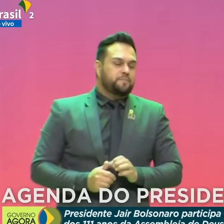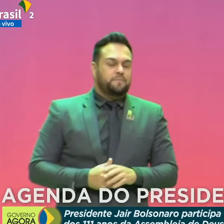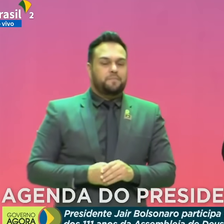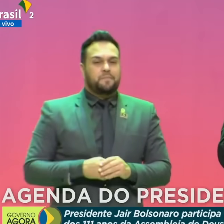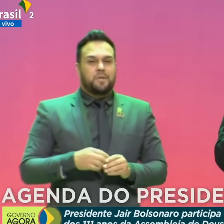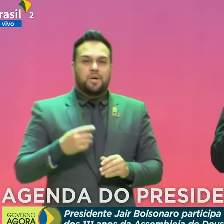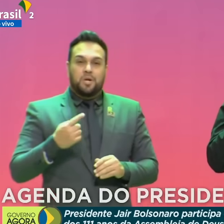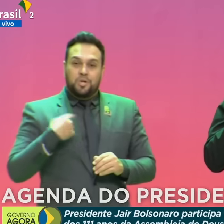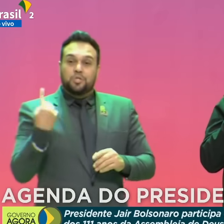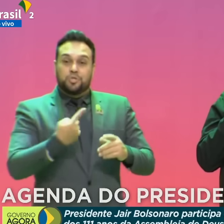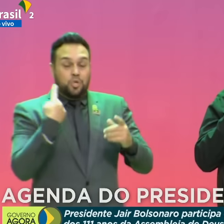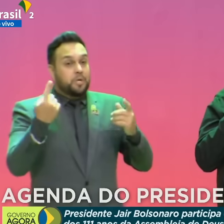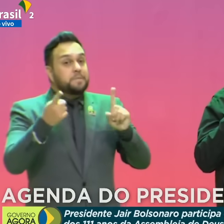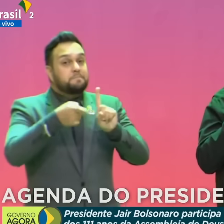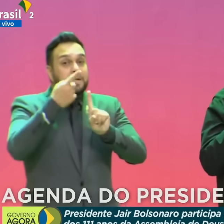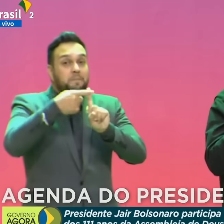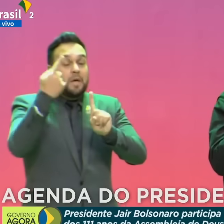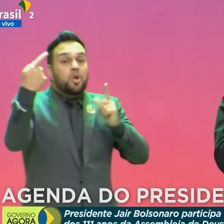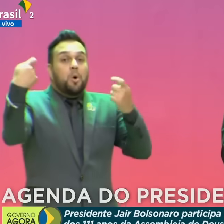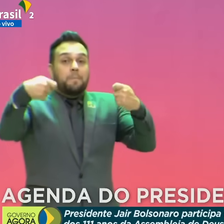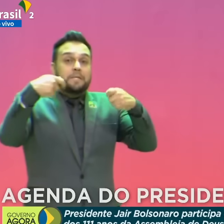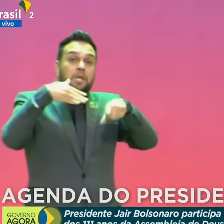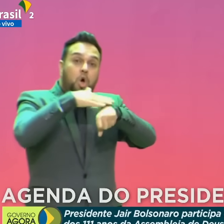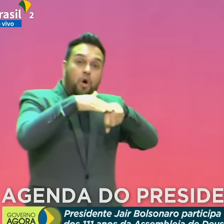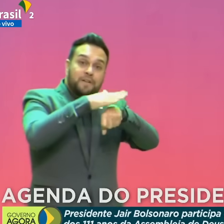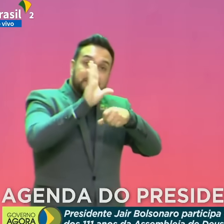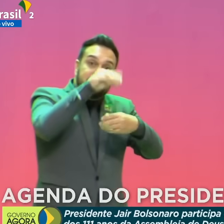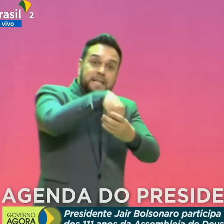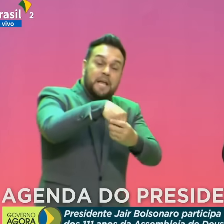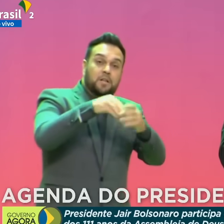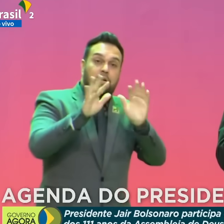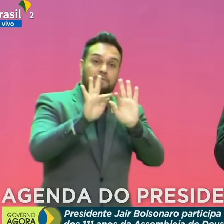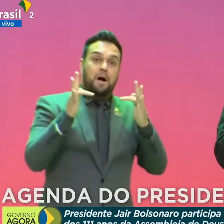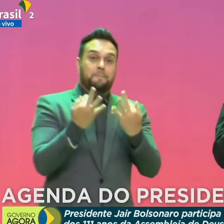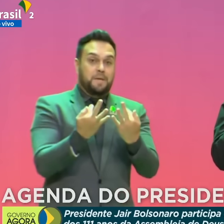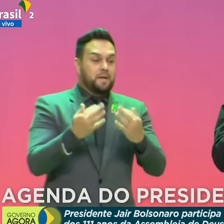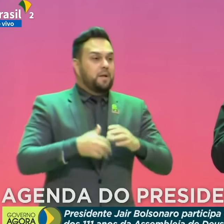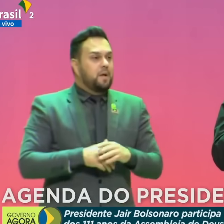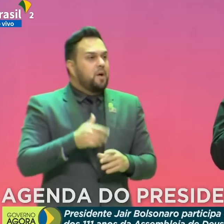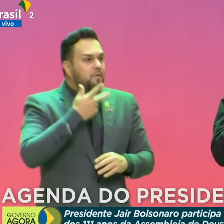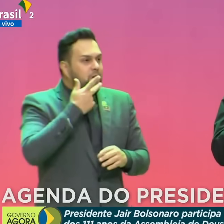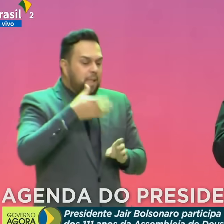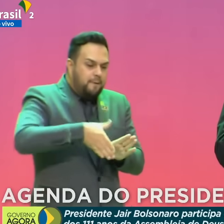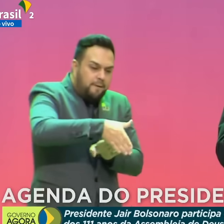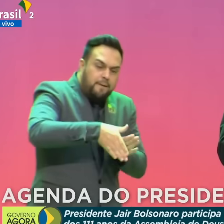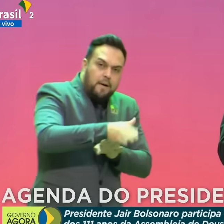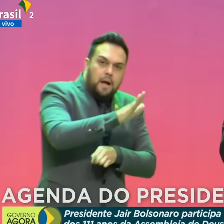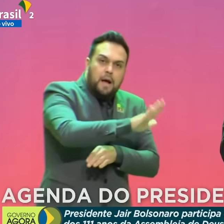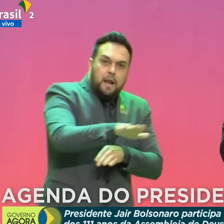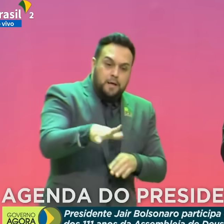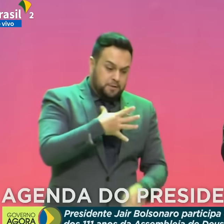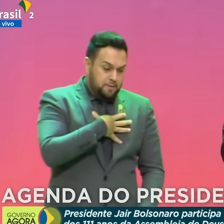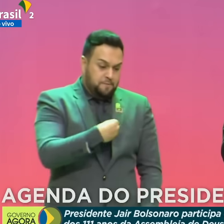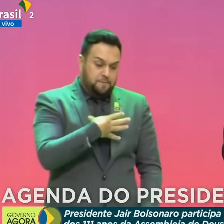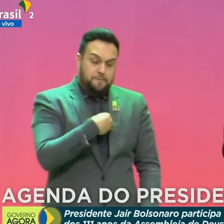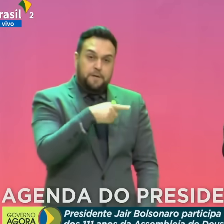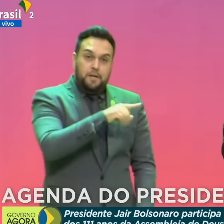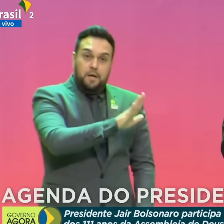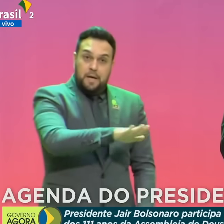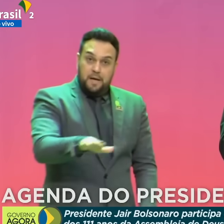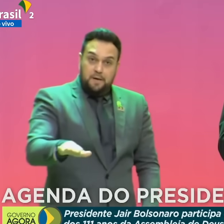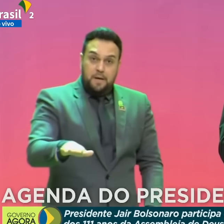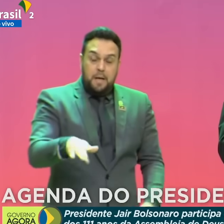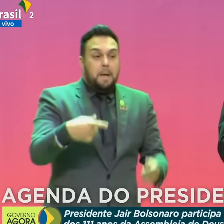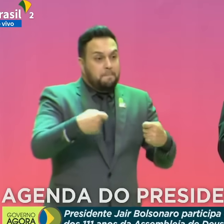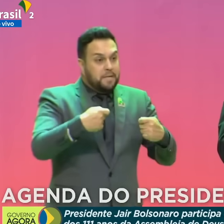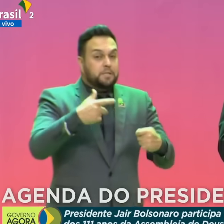Nós temos que conversar primeiro na nossa família, falar com os nossos filhos menores. Os filhos menores têm